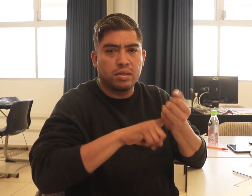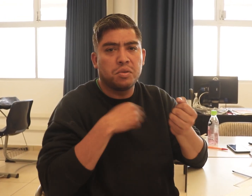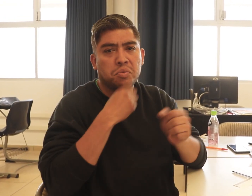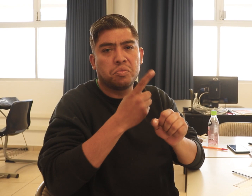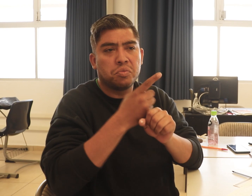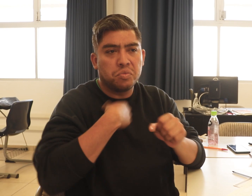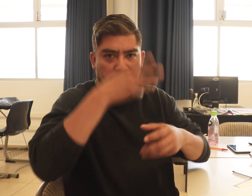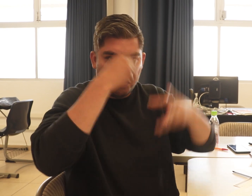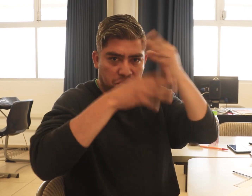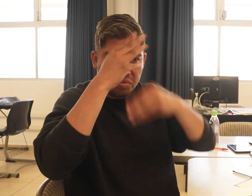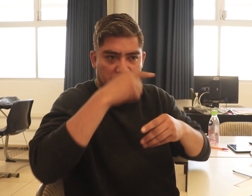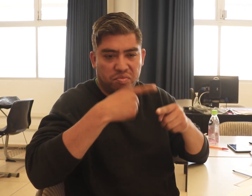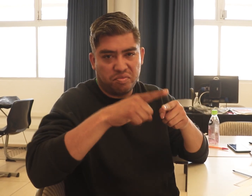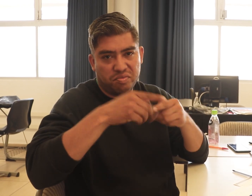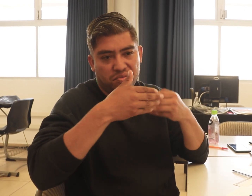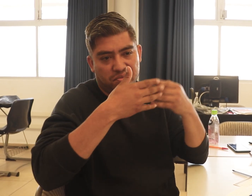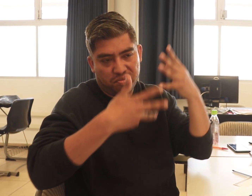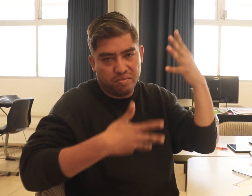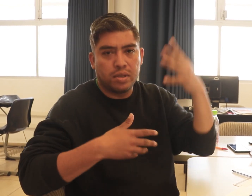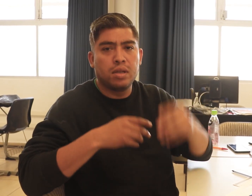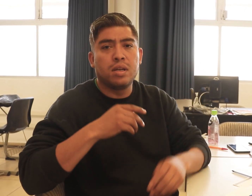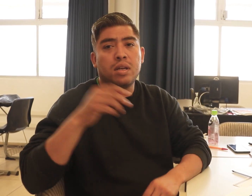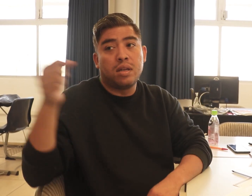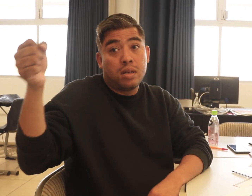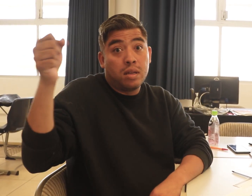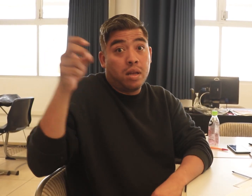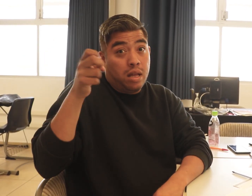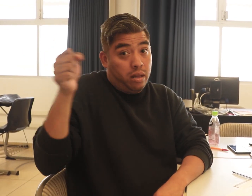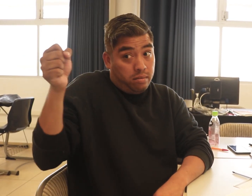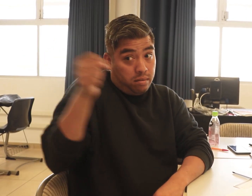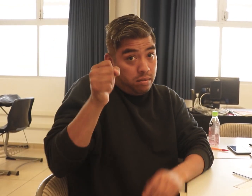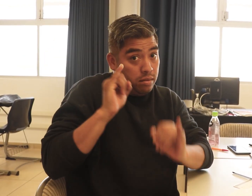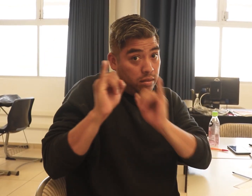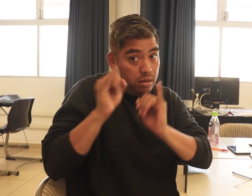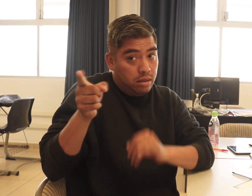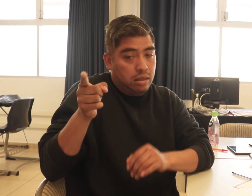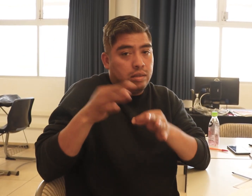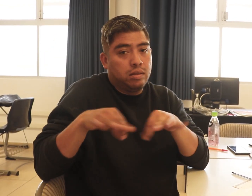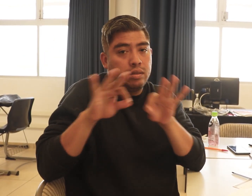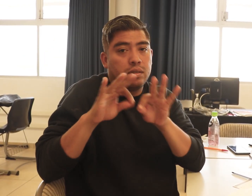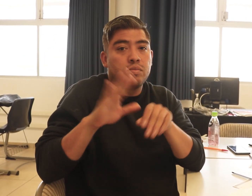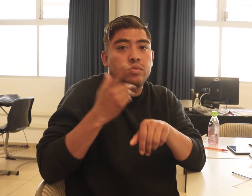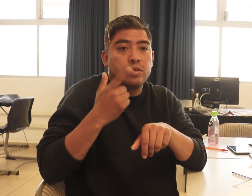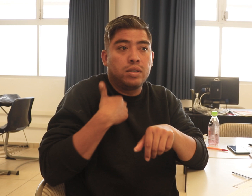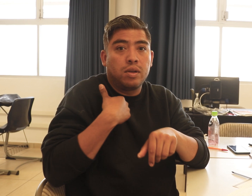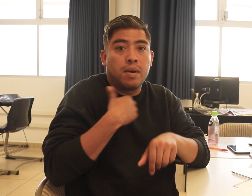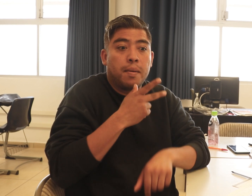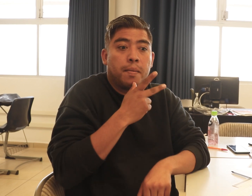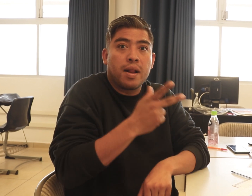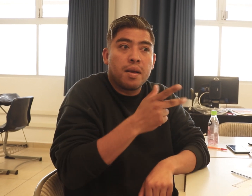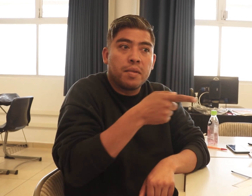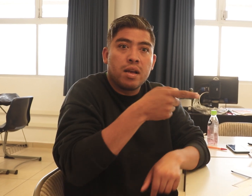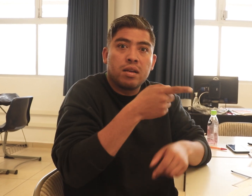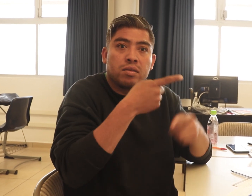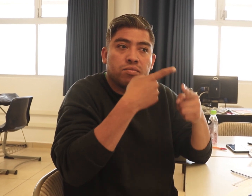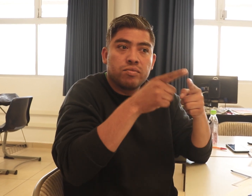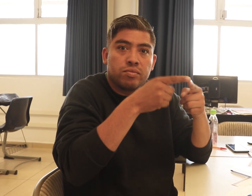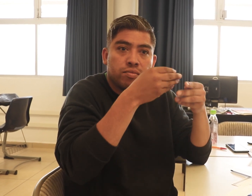intérprete, porque hay palabras y conceptos que a veces desconocemos en español. Entonces el español nos